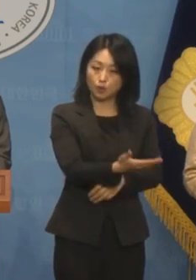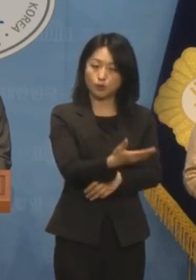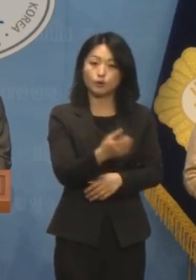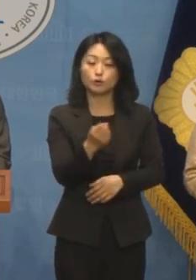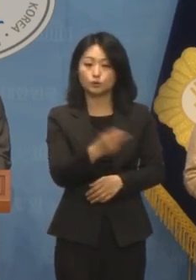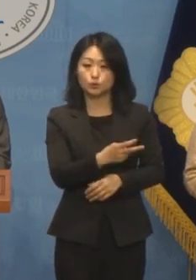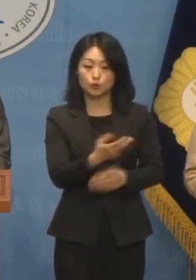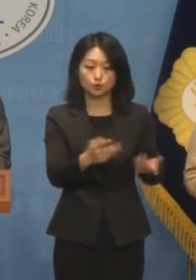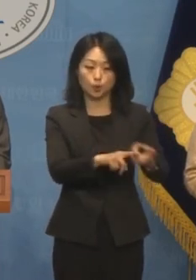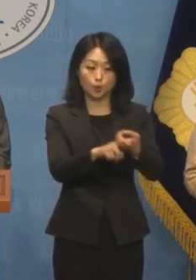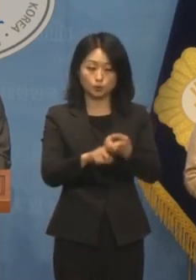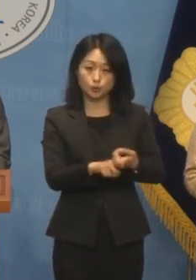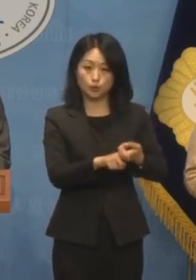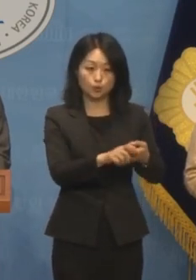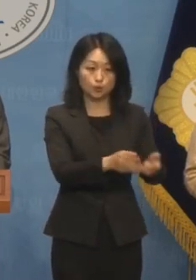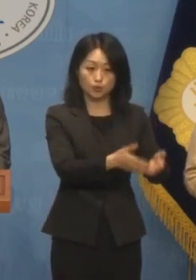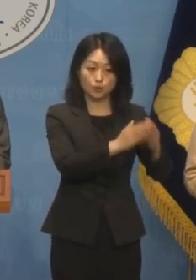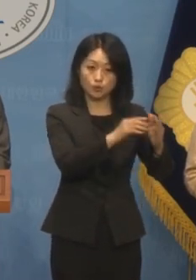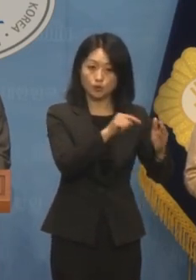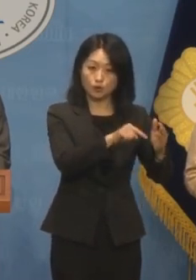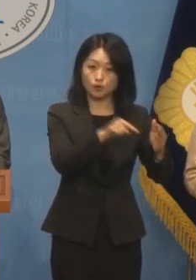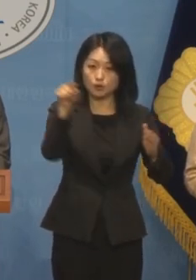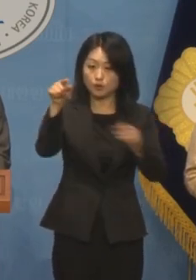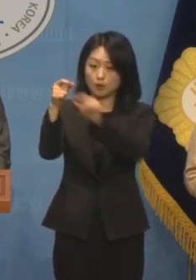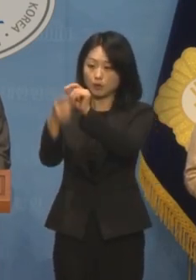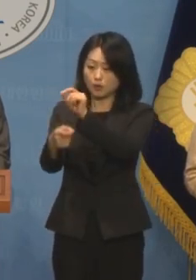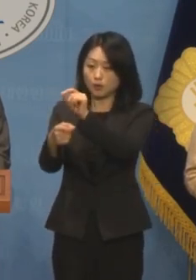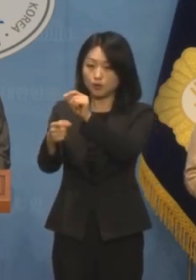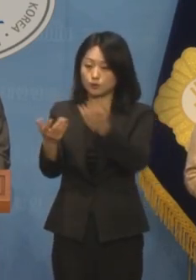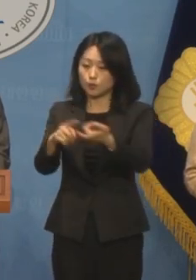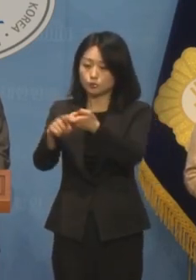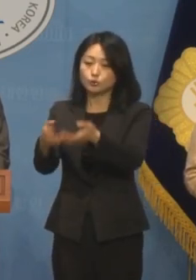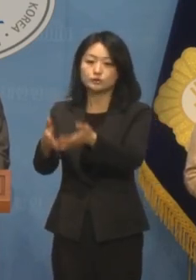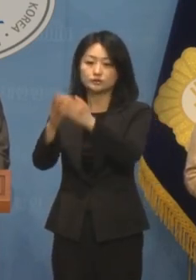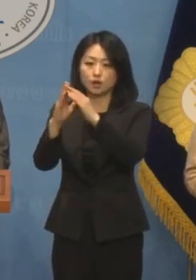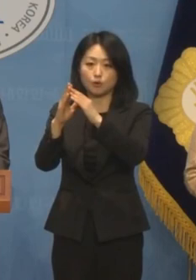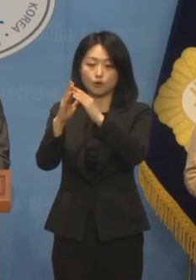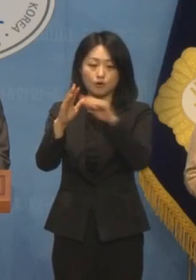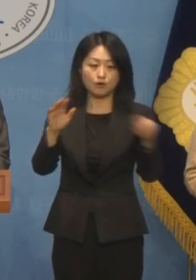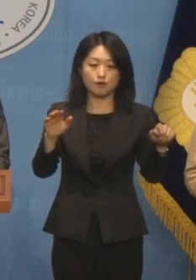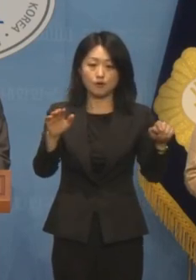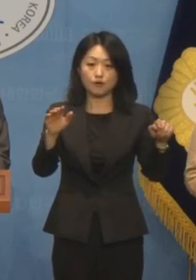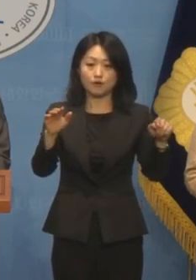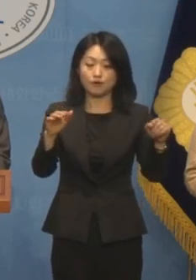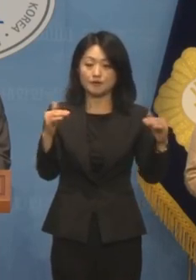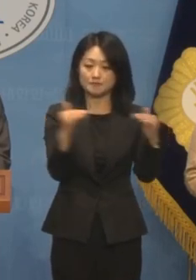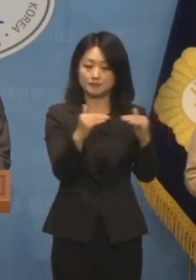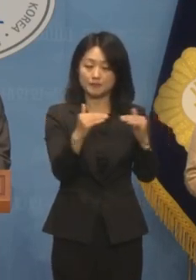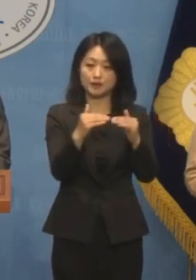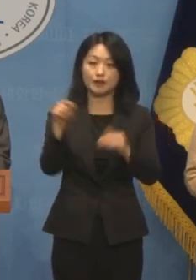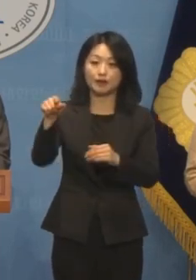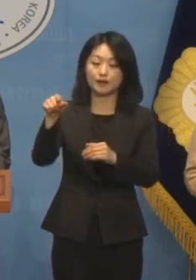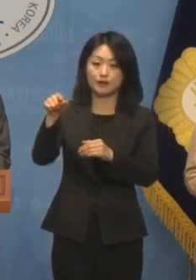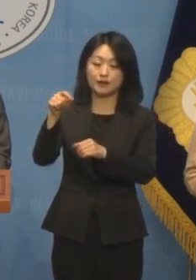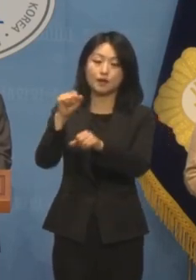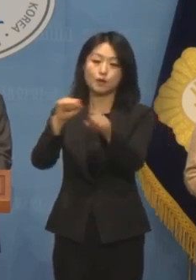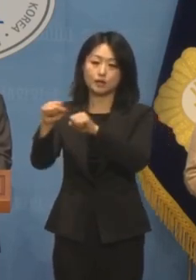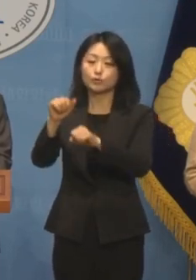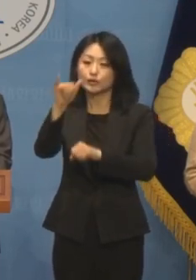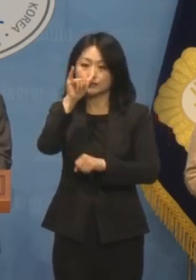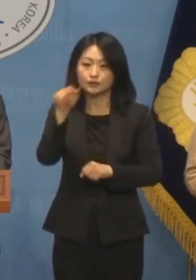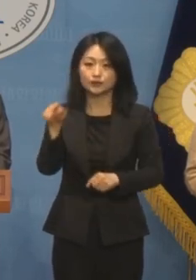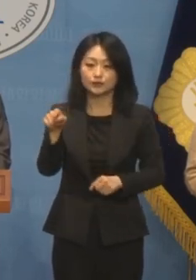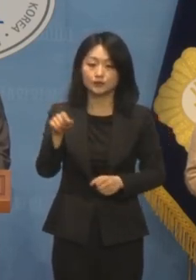복수노조 설립을 활동가들 사이에 긴장된 분위기를 유발하는 등 시민단체에서 보기 힘든 노조 탄압을 자행하고